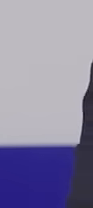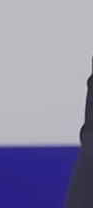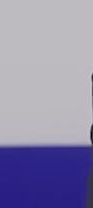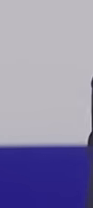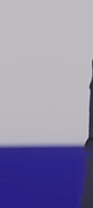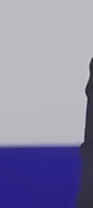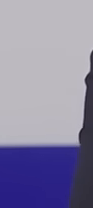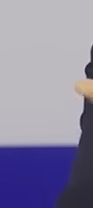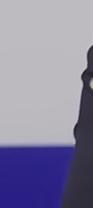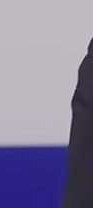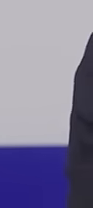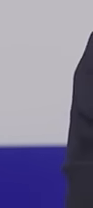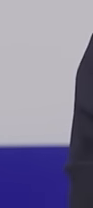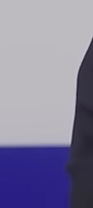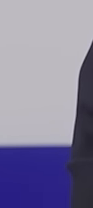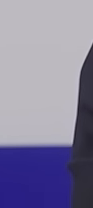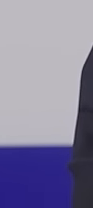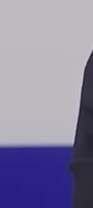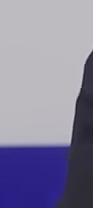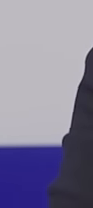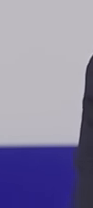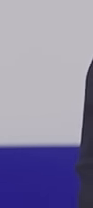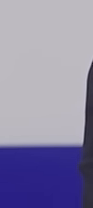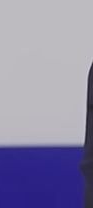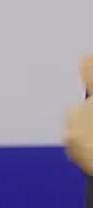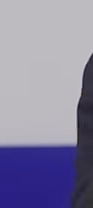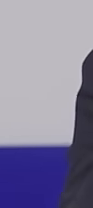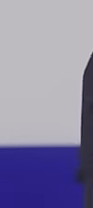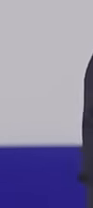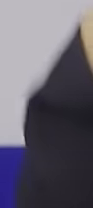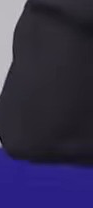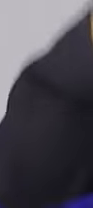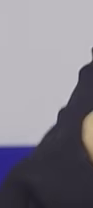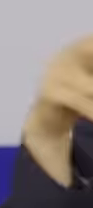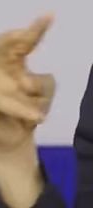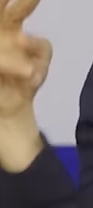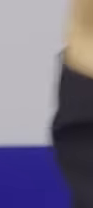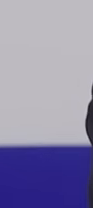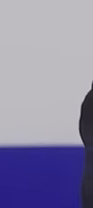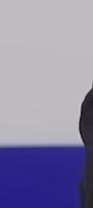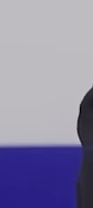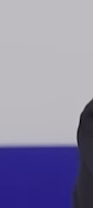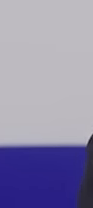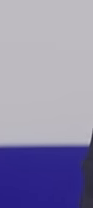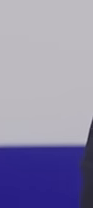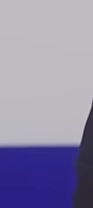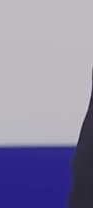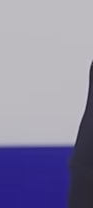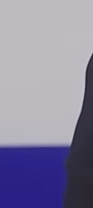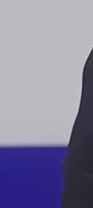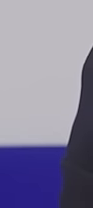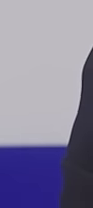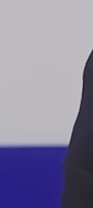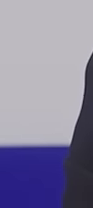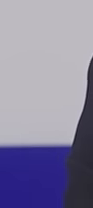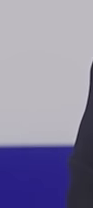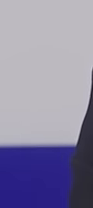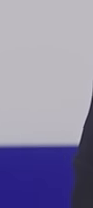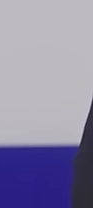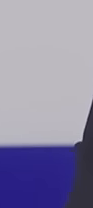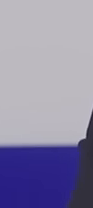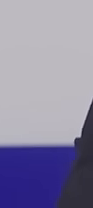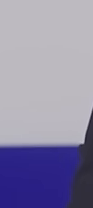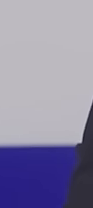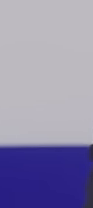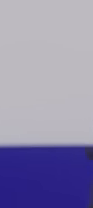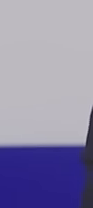주권자들이 선택한 대리인 또는 도구로 생각할 것이냐 이 차이라고 생각합니다. 압도적 지지를